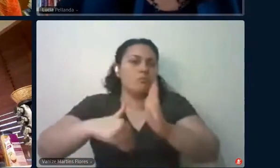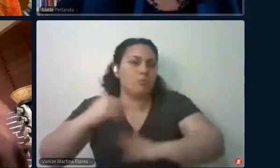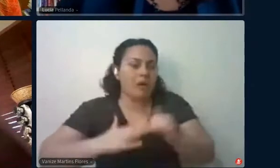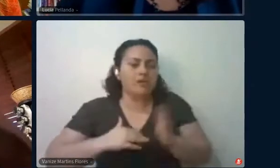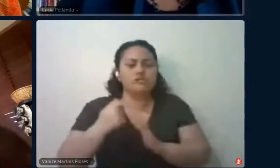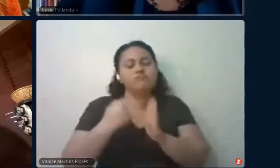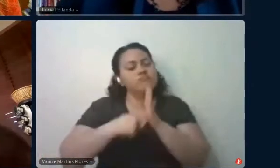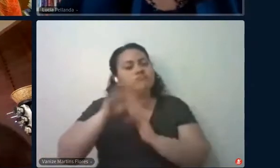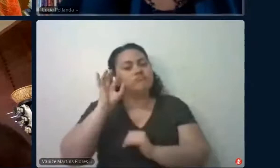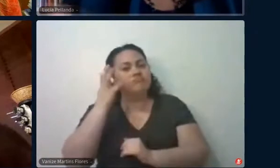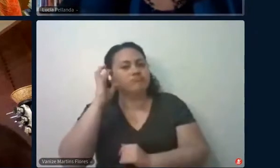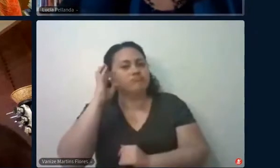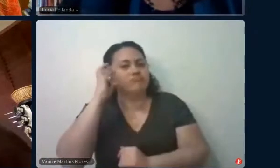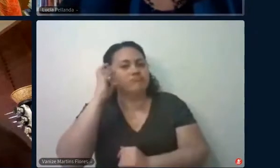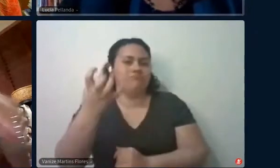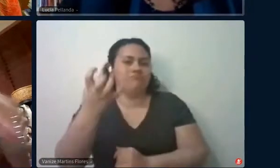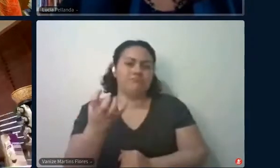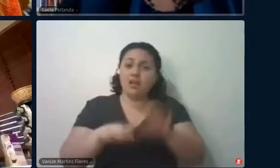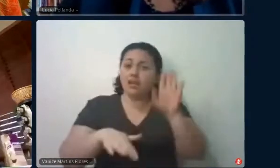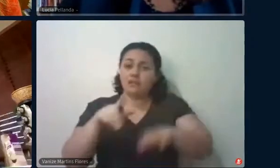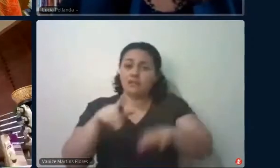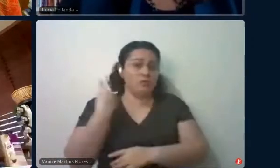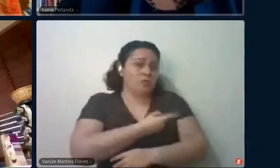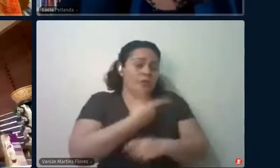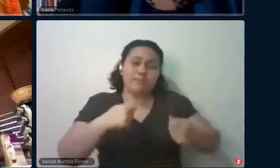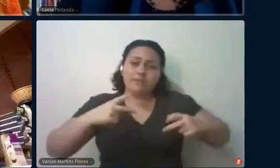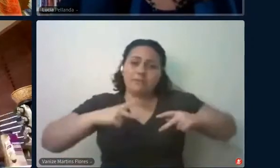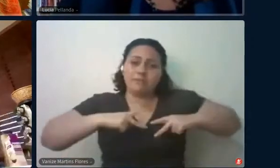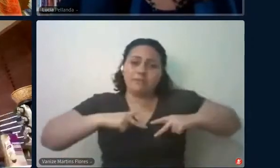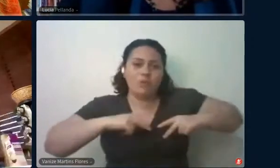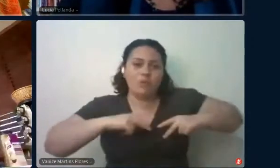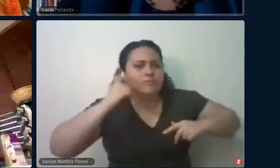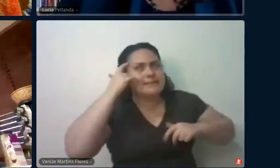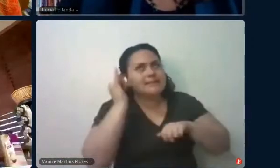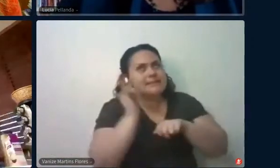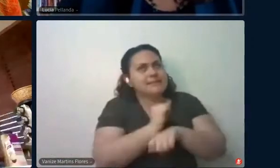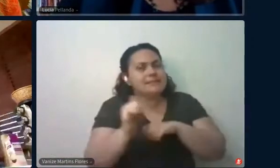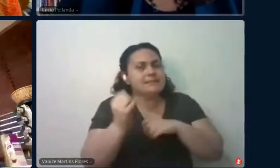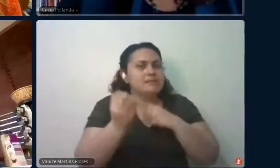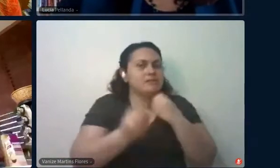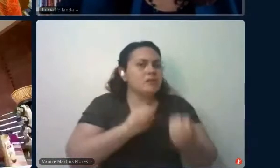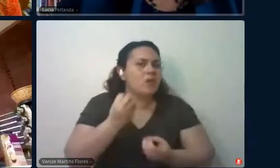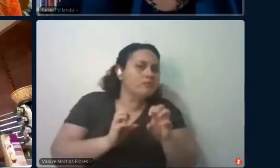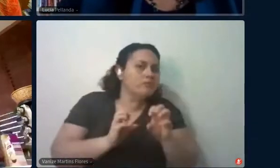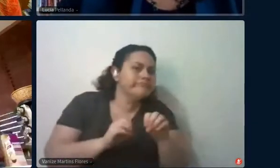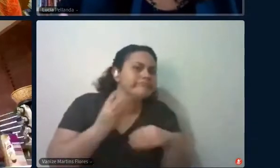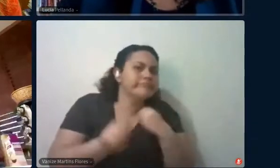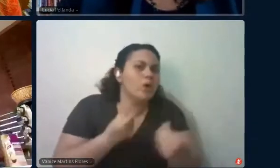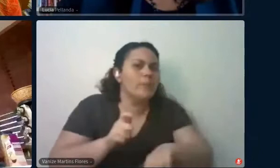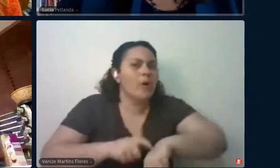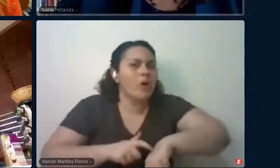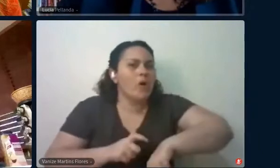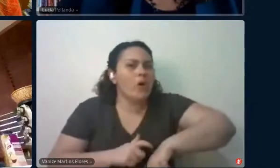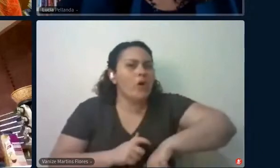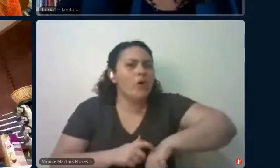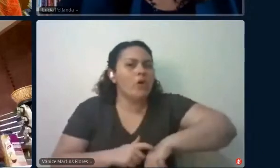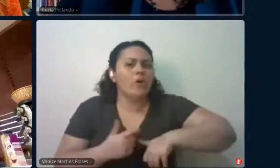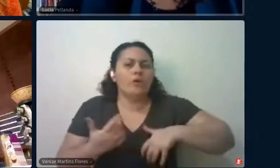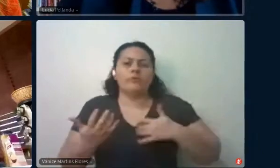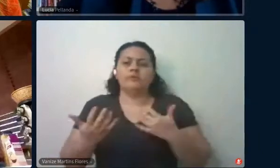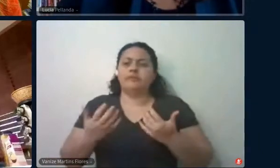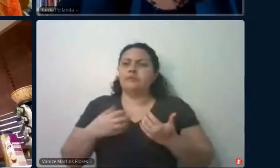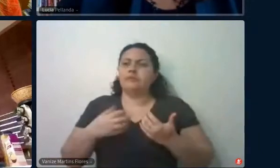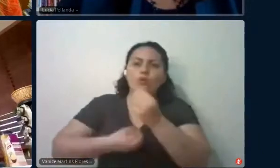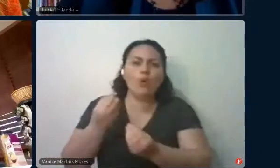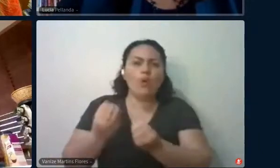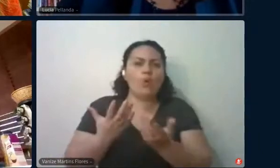também partem da gente pensar diferente sobre o ensino, né, pensar sobre o papel da carga horária, daquele encontro